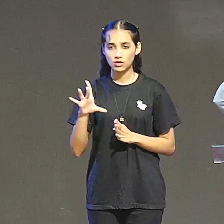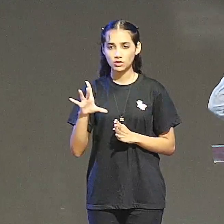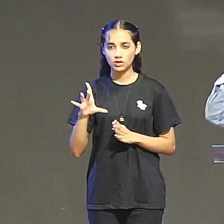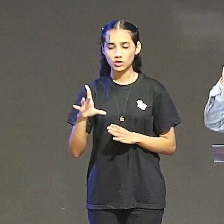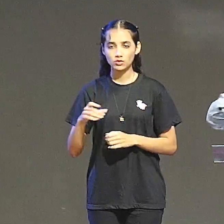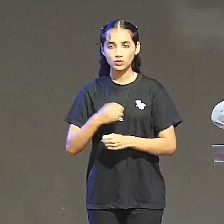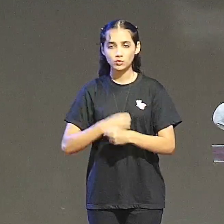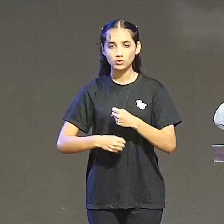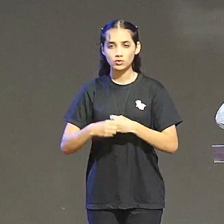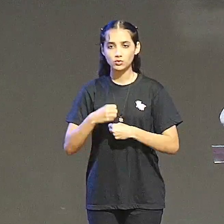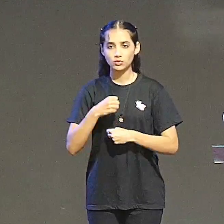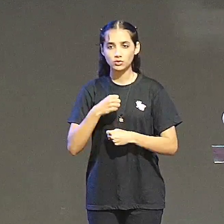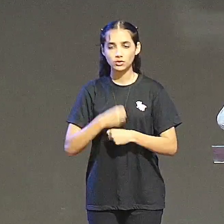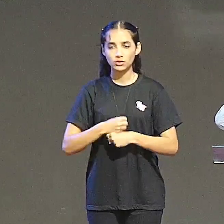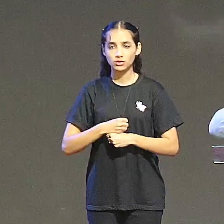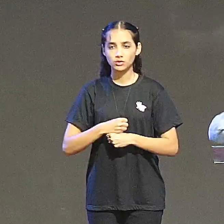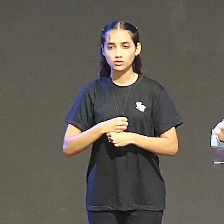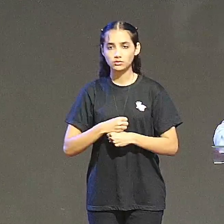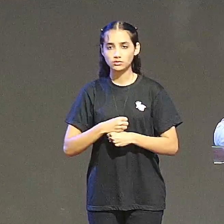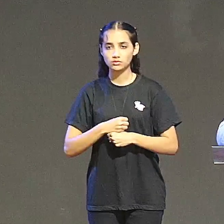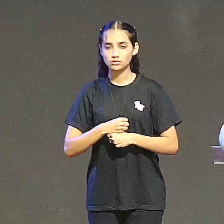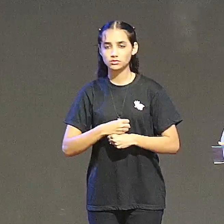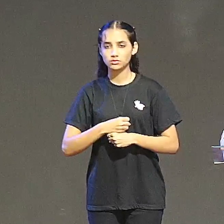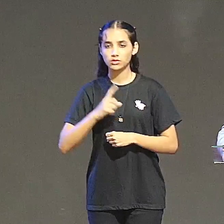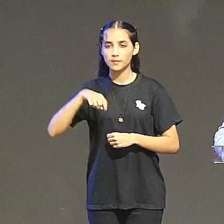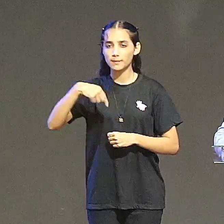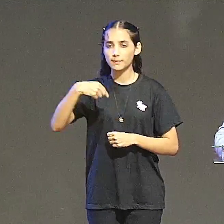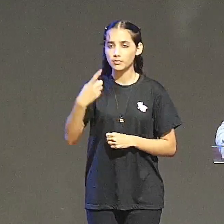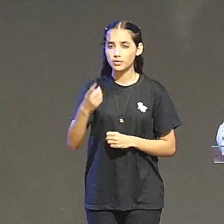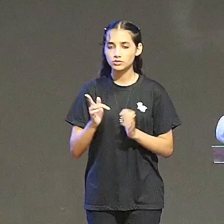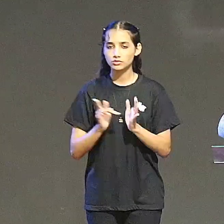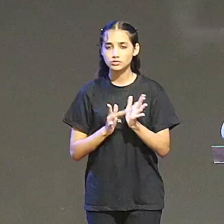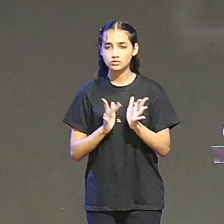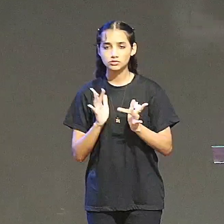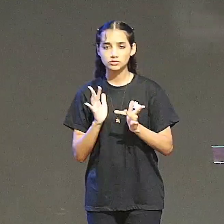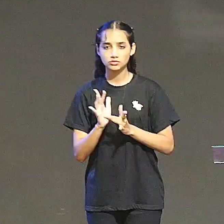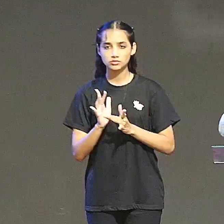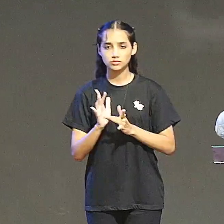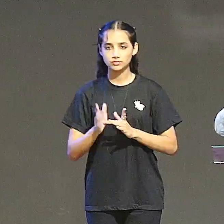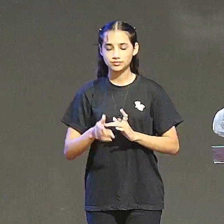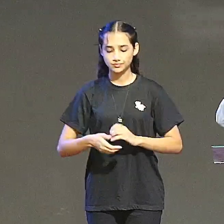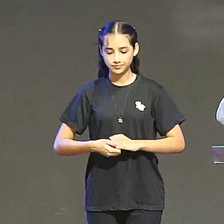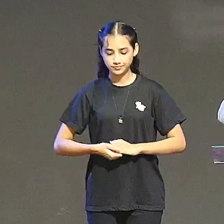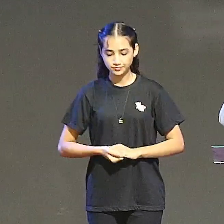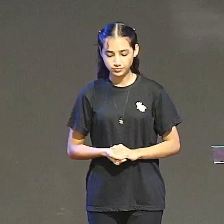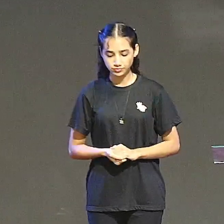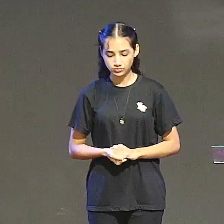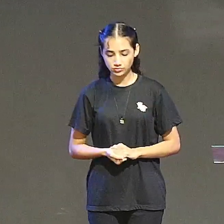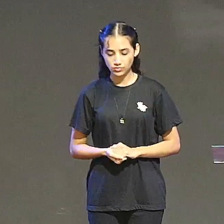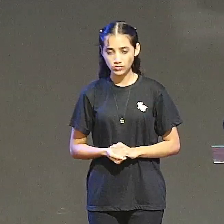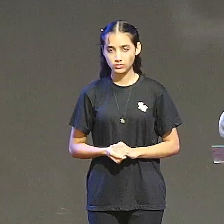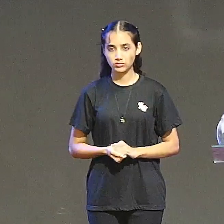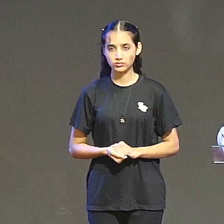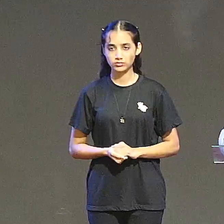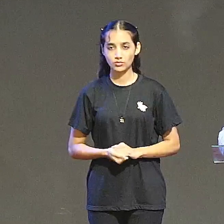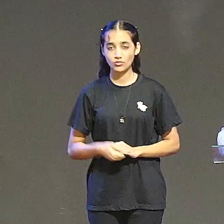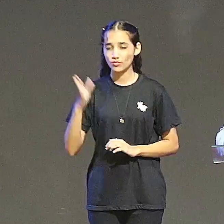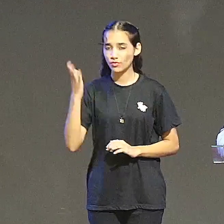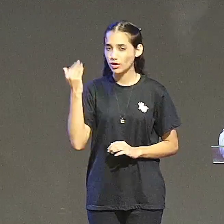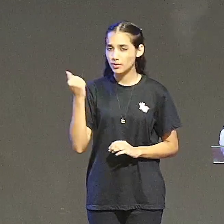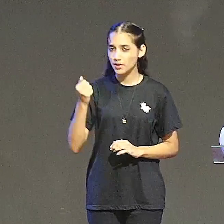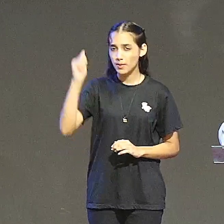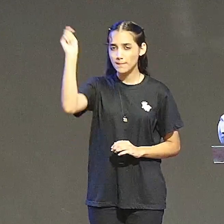essa façanha antes disso não tinha tecnologia de navegação para isso antes disso não tinha mapa aliás eles estavam construindo mapas naquele